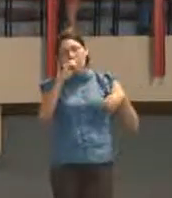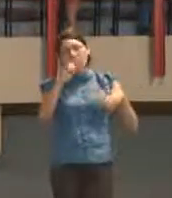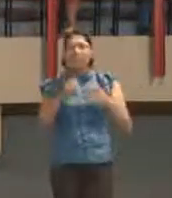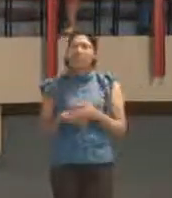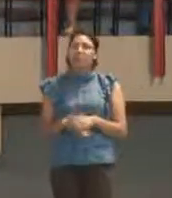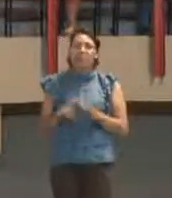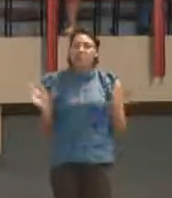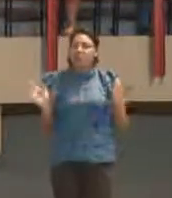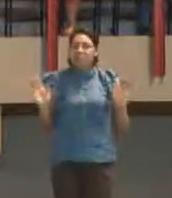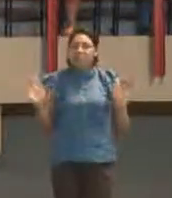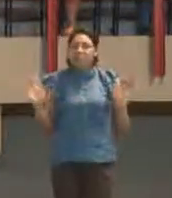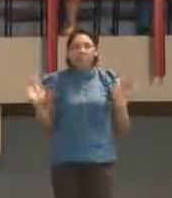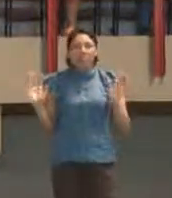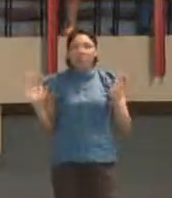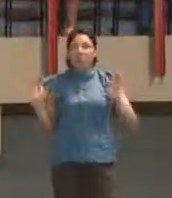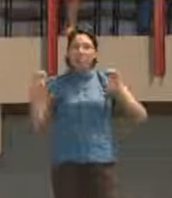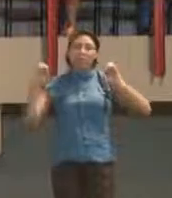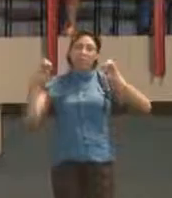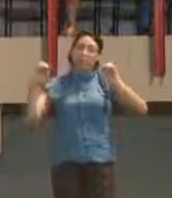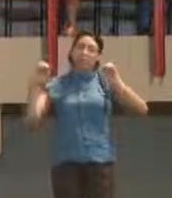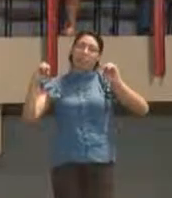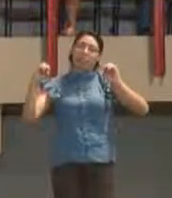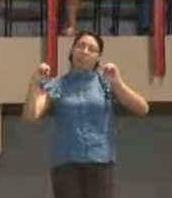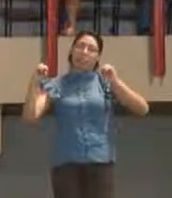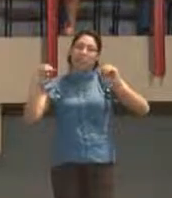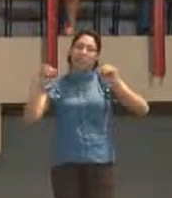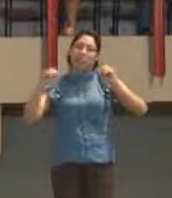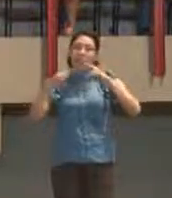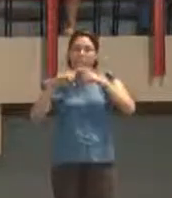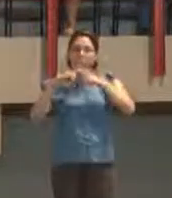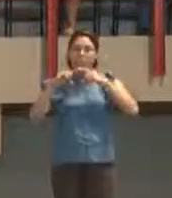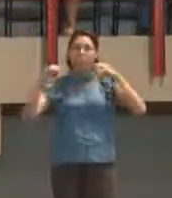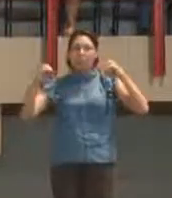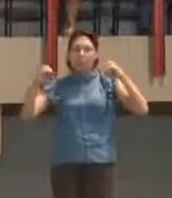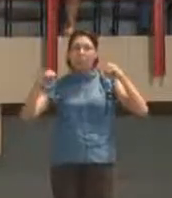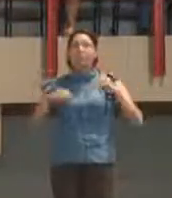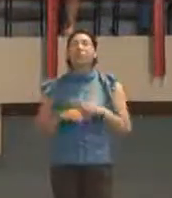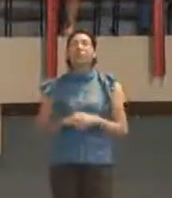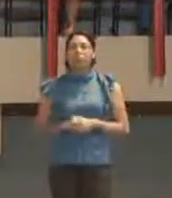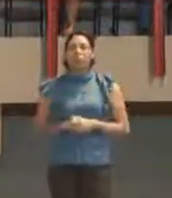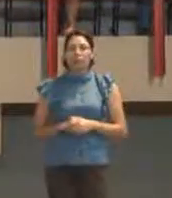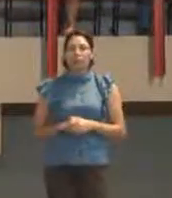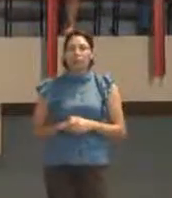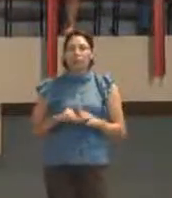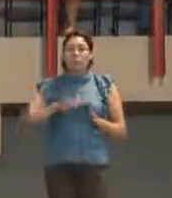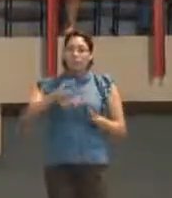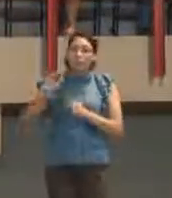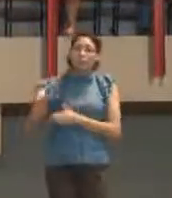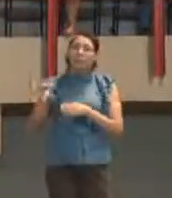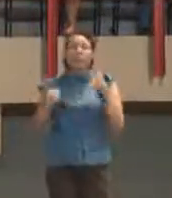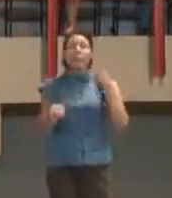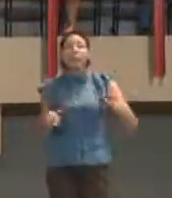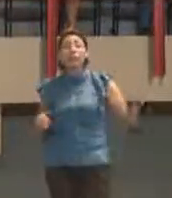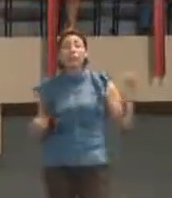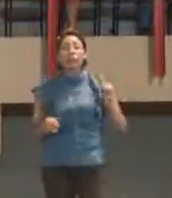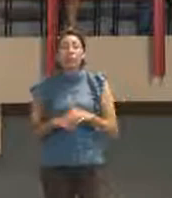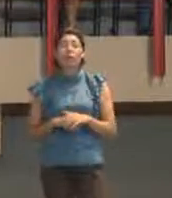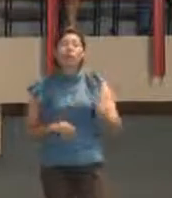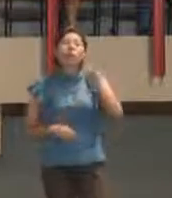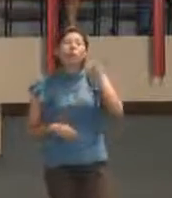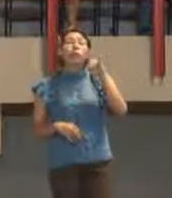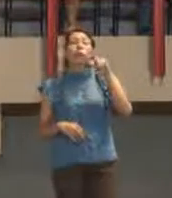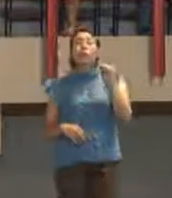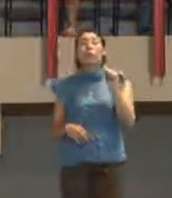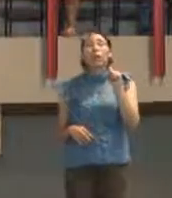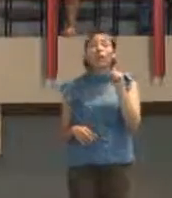nem fez e nem levou. Então o jogo foi 0-0. Só mais um dia. No